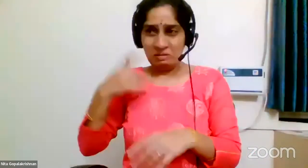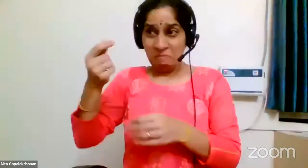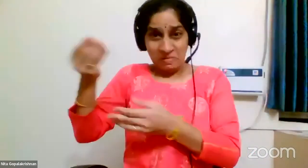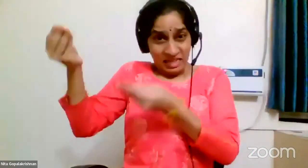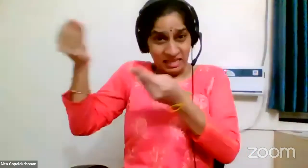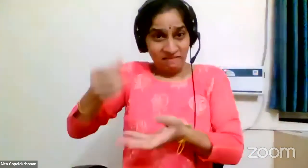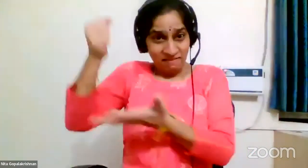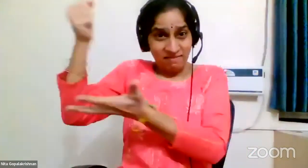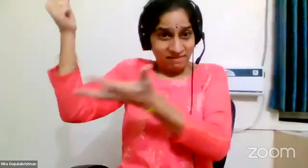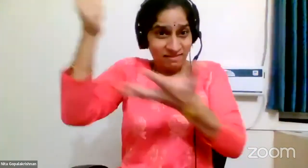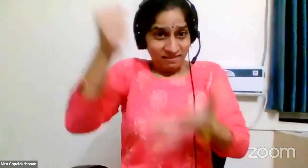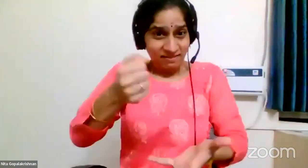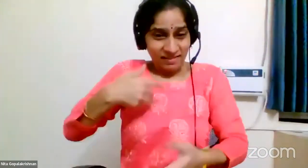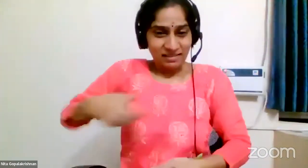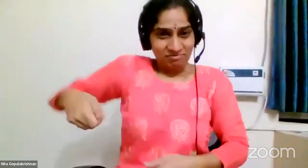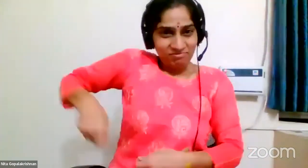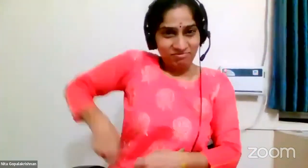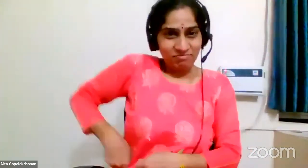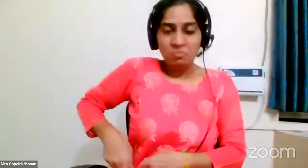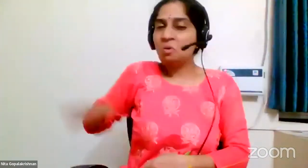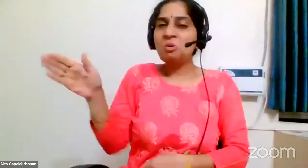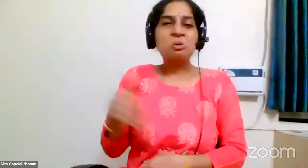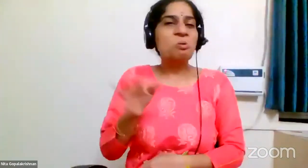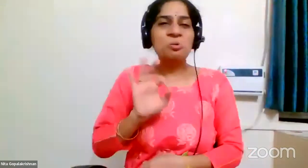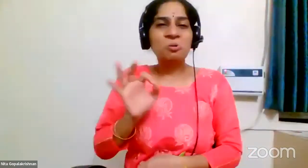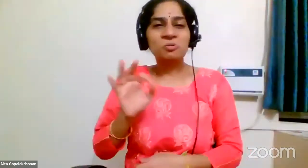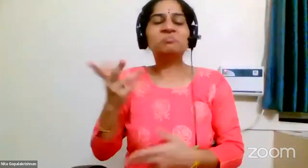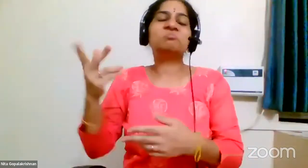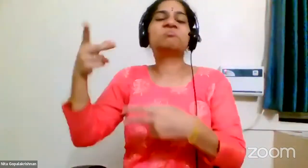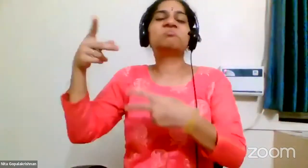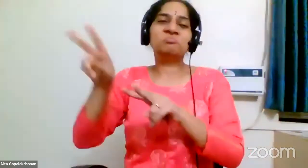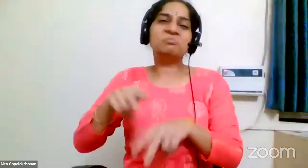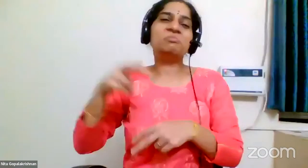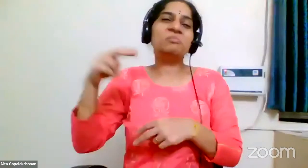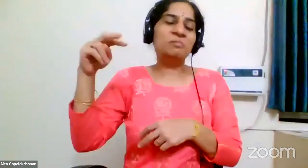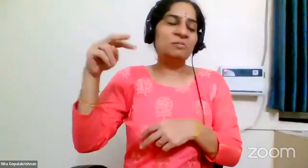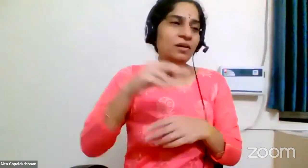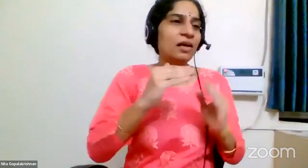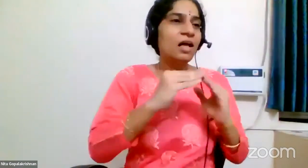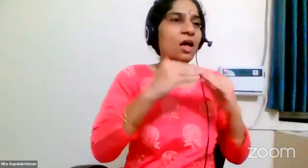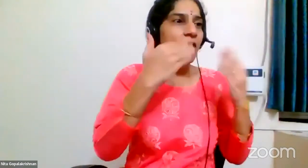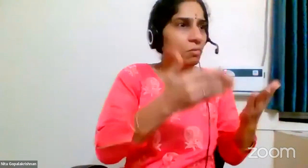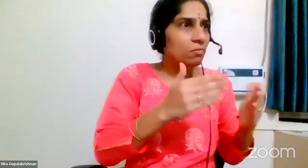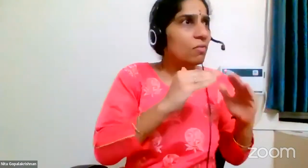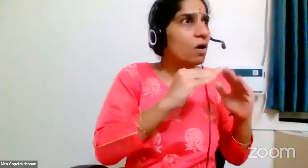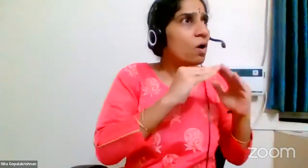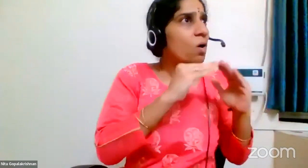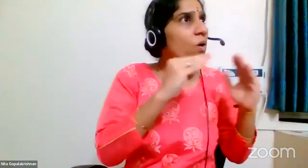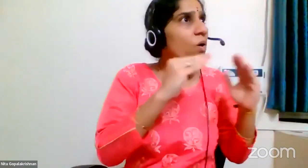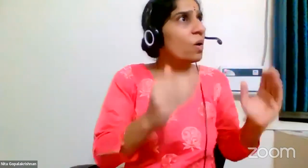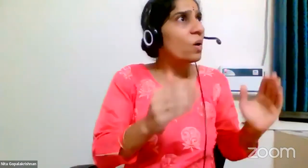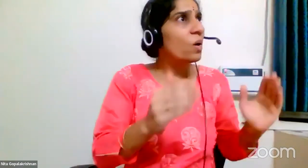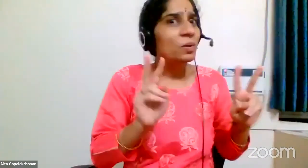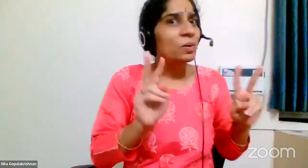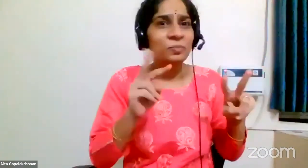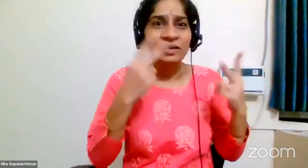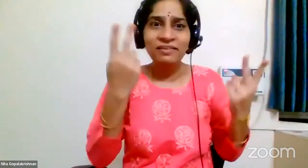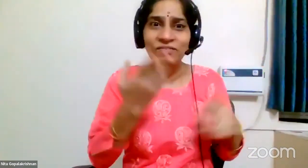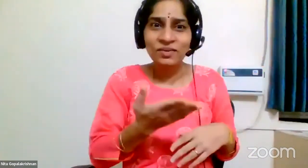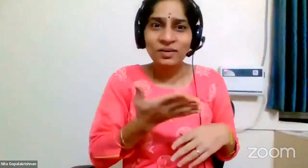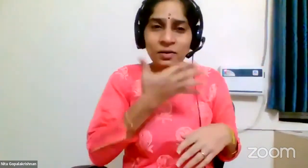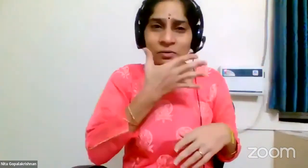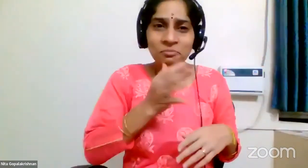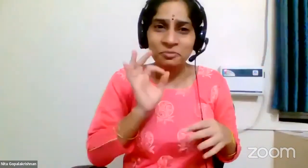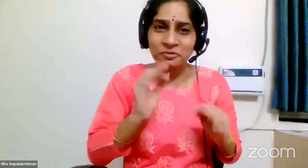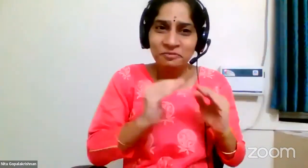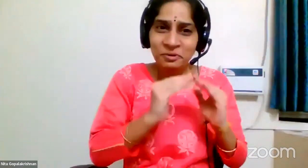सुंदर सुंदर स्वर्ण आभूषण उसने पहने हैं, सुंदर साड़ी पहनी है, बच्चे बहुत अच्छे से घूम रहे हैं, घर से घी की खुशबू आ रही है,